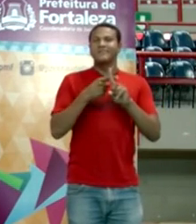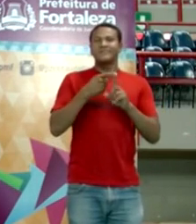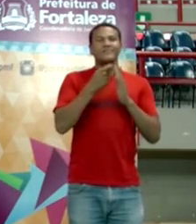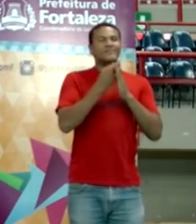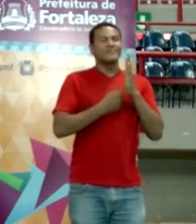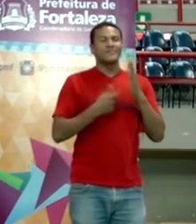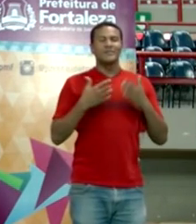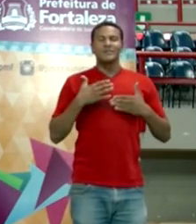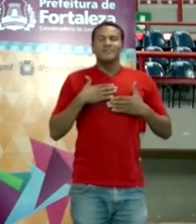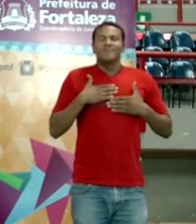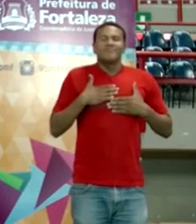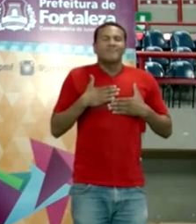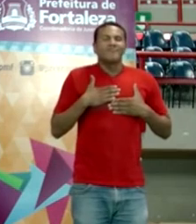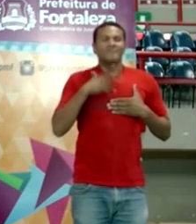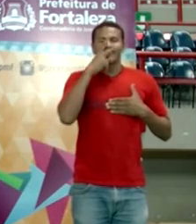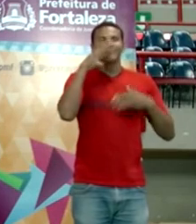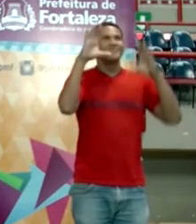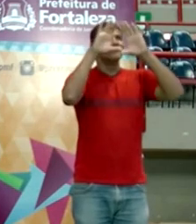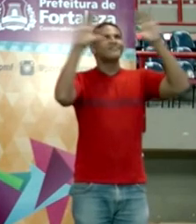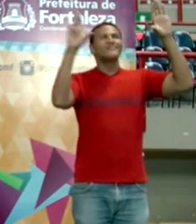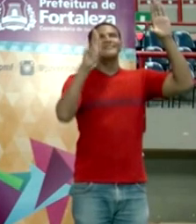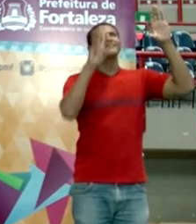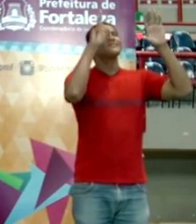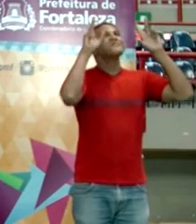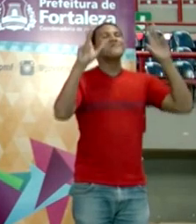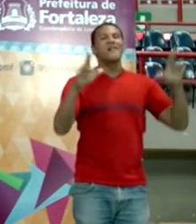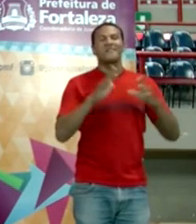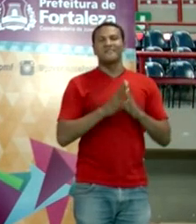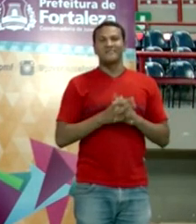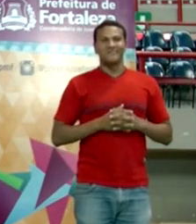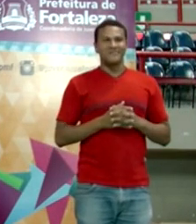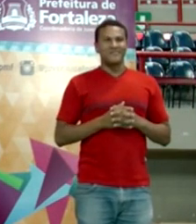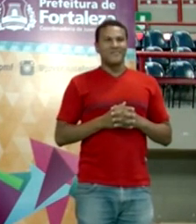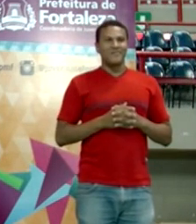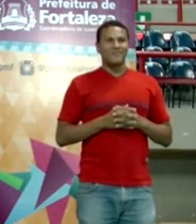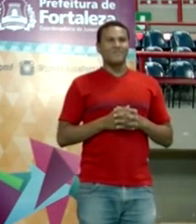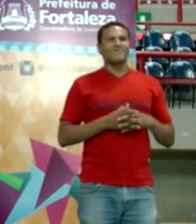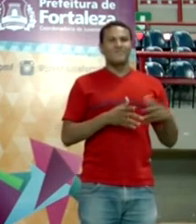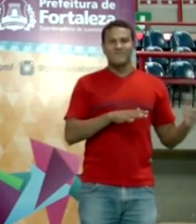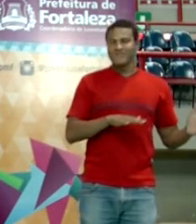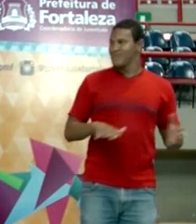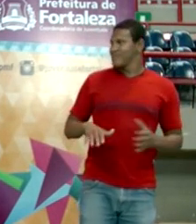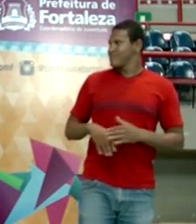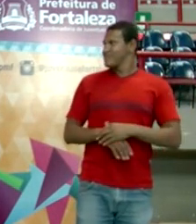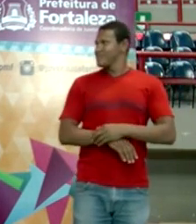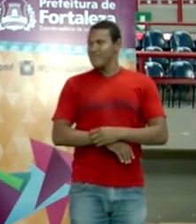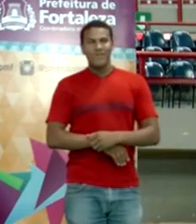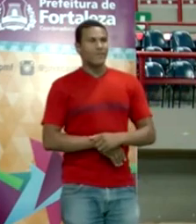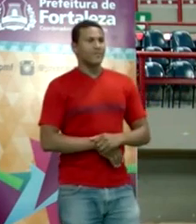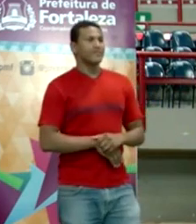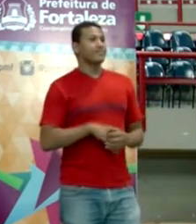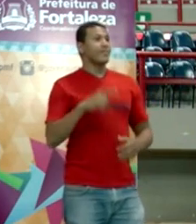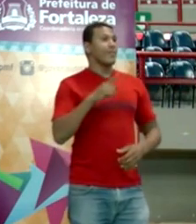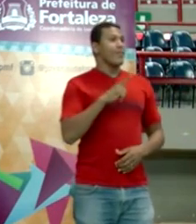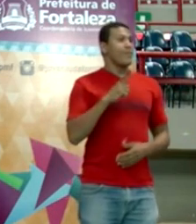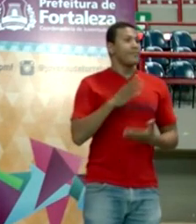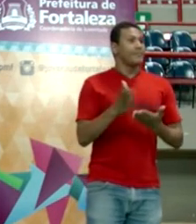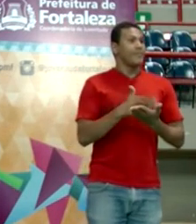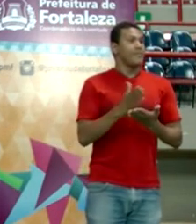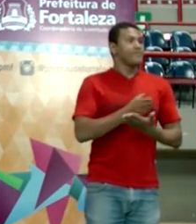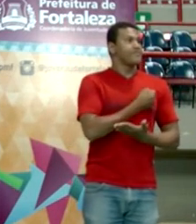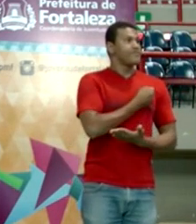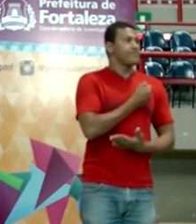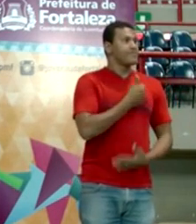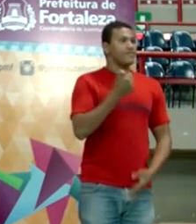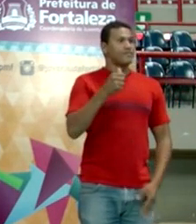sente realmente glorioso e no céu. Pois bem, vamos à primeira questão, está lá na página 11.